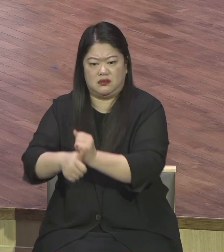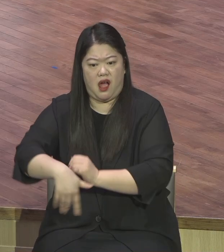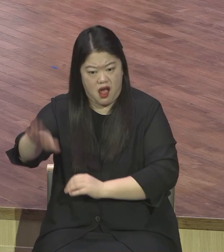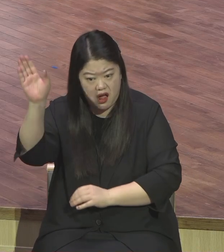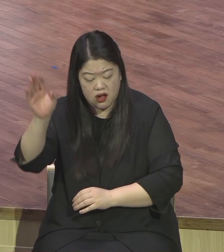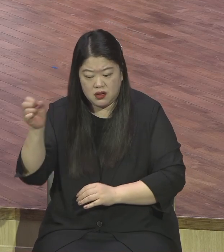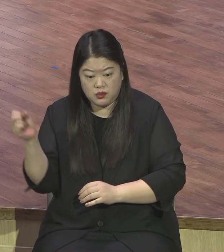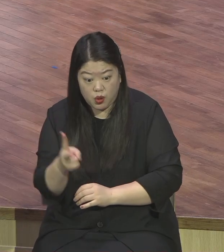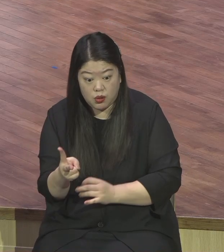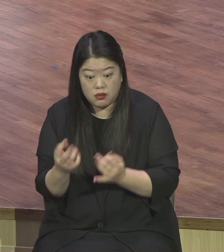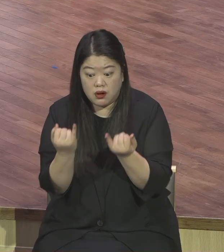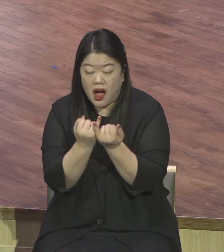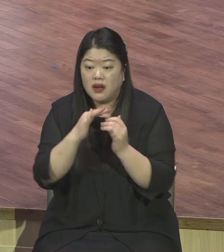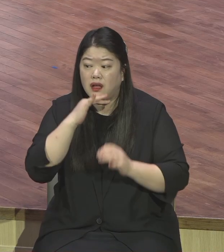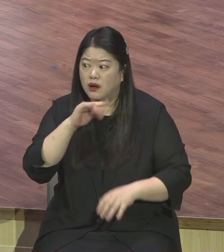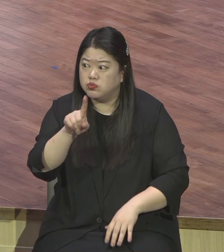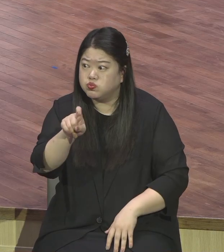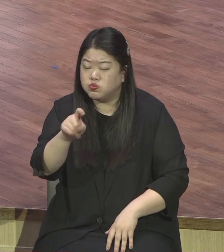결혼시켜. 교육 못 받아.